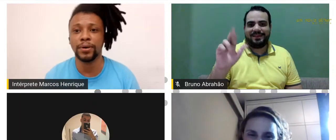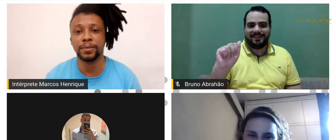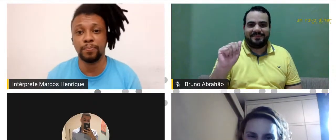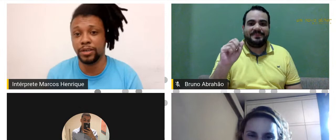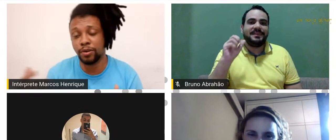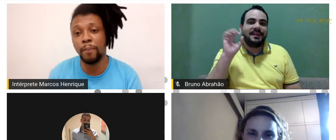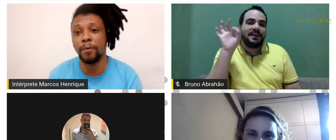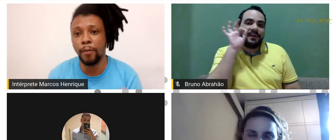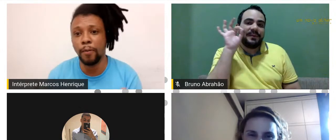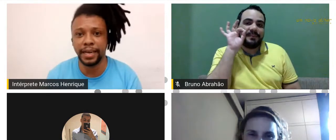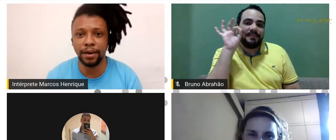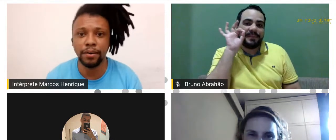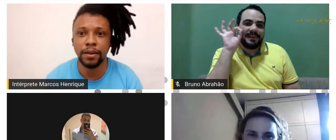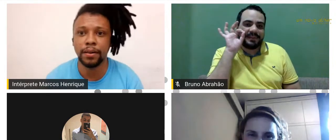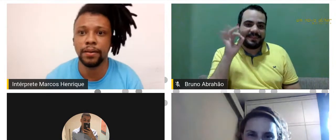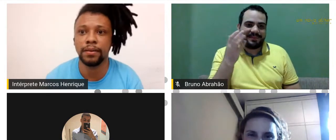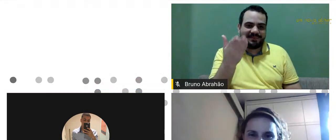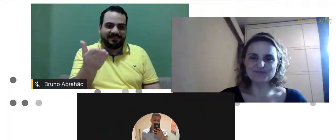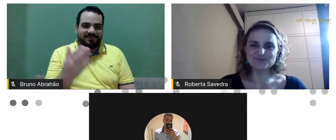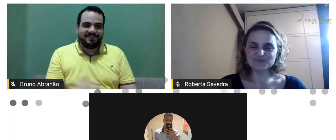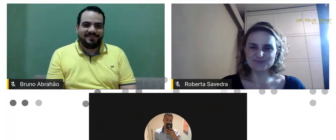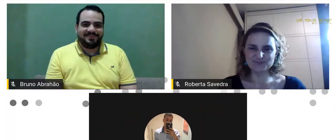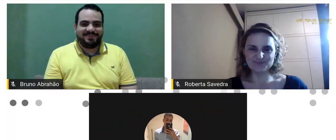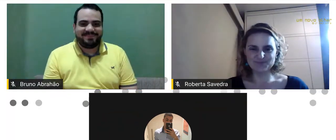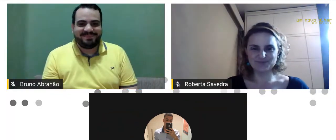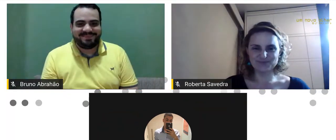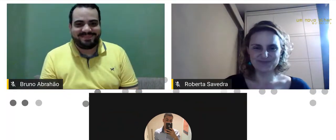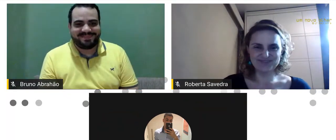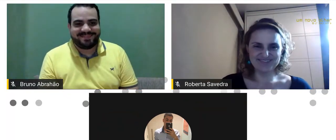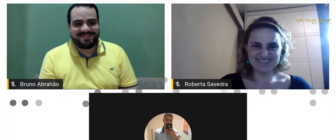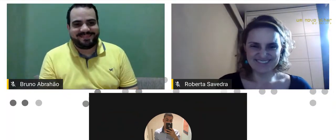e por favor pode compor o painel